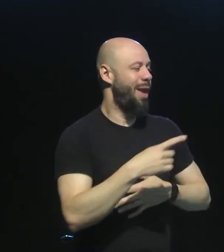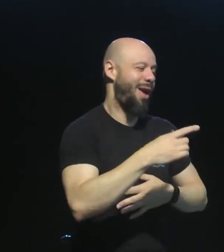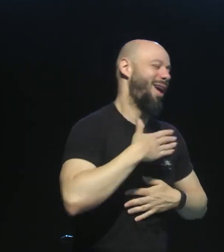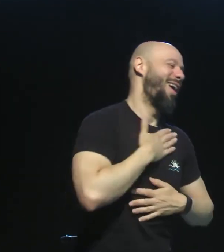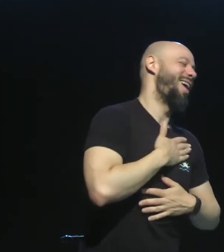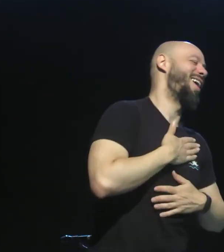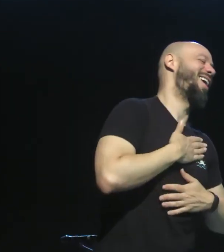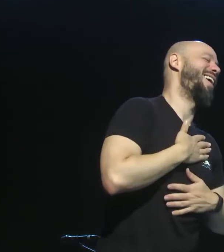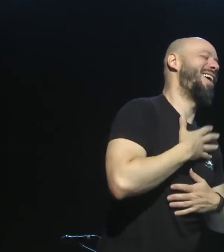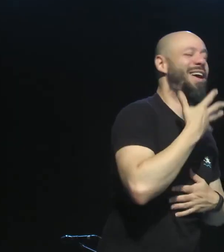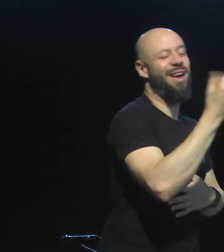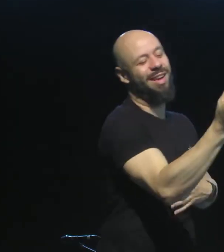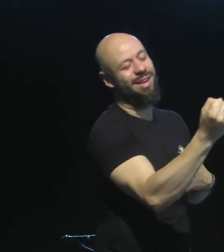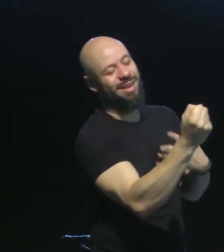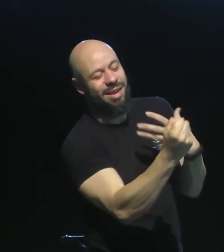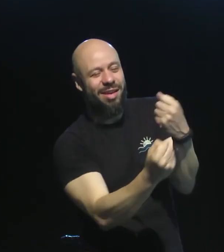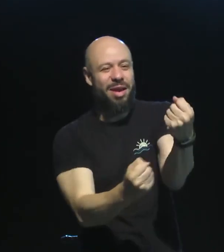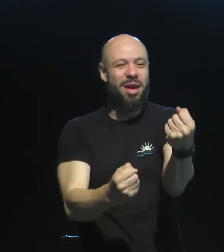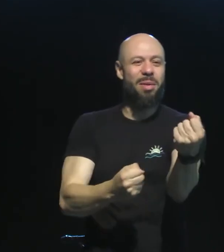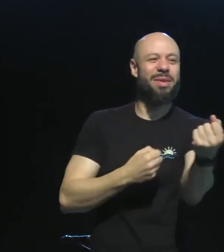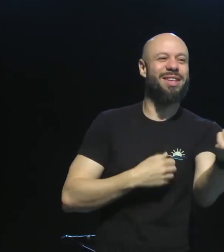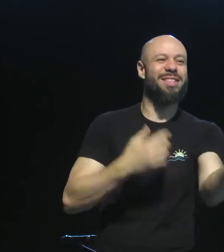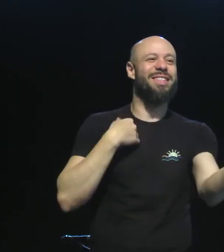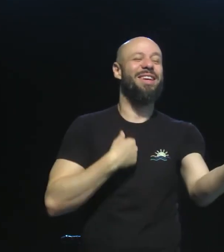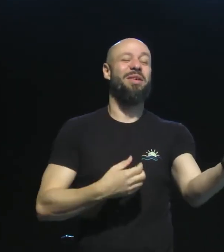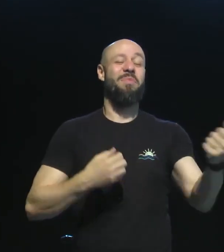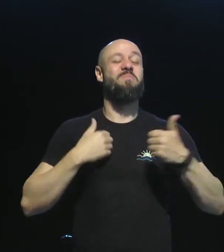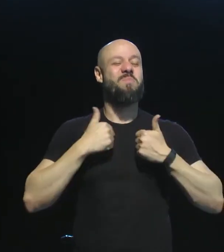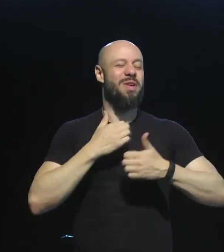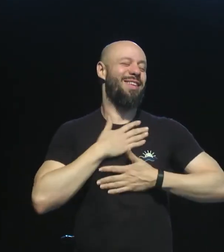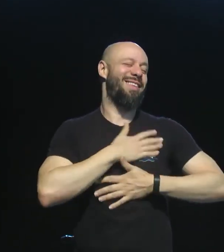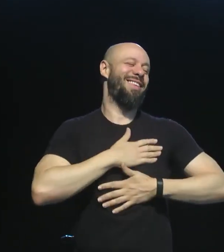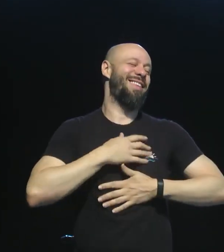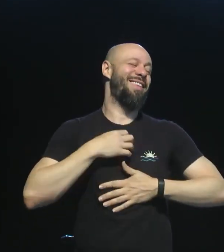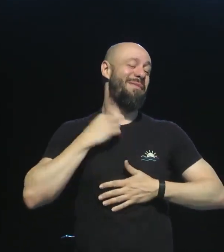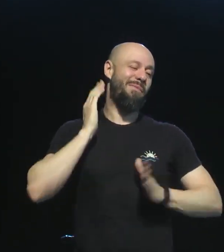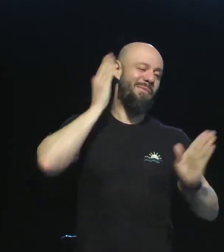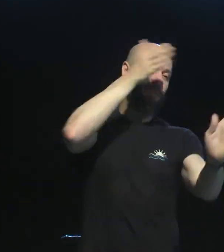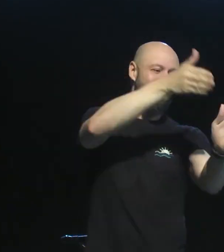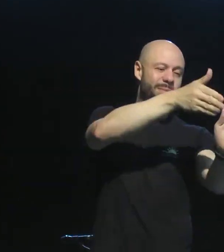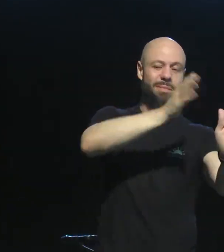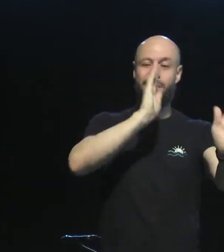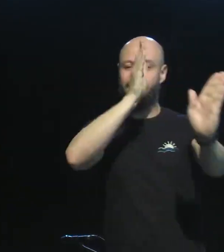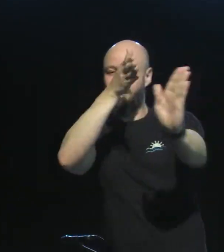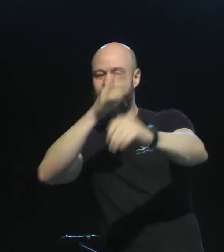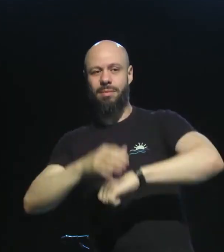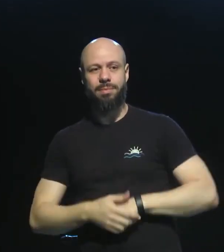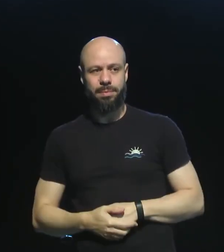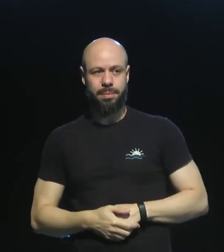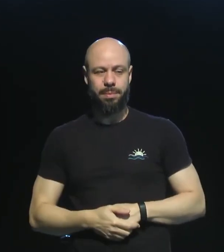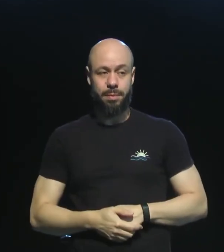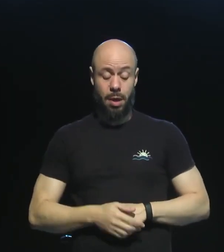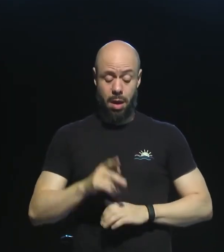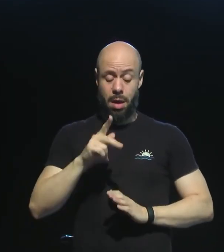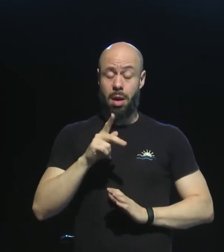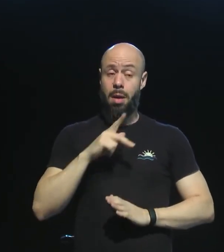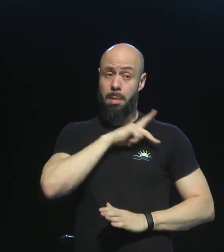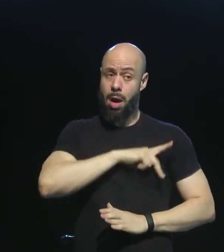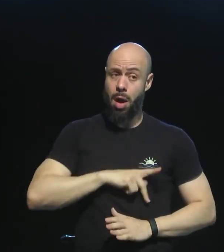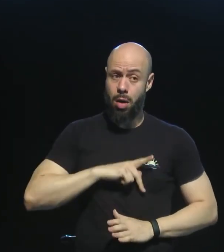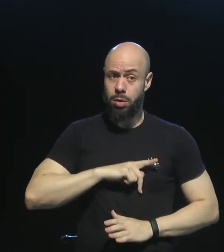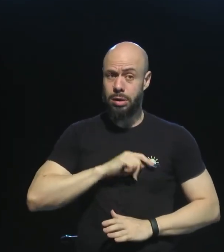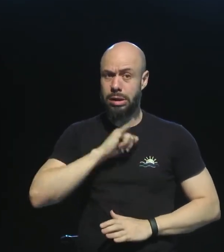traz afirmação na sua verdade. E ele termina dizendo: e eles rejeitarão a